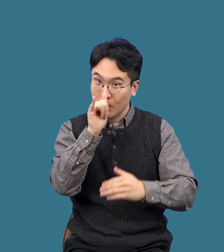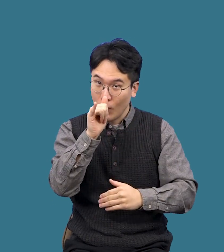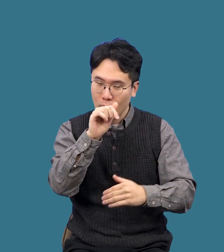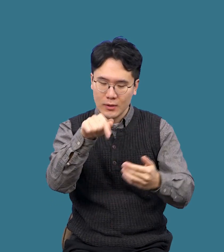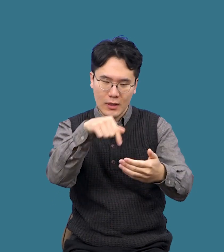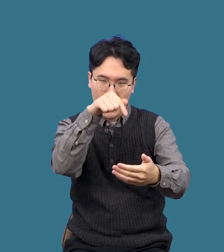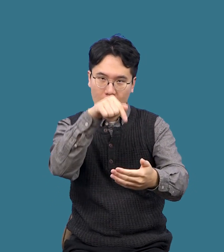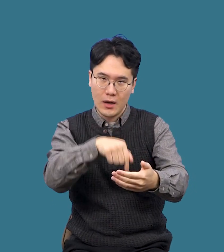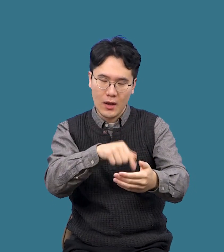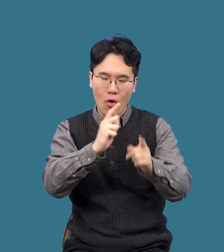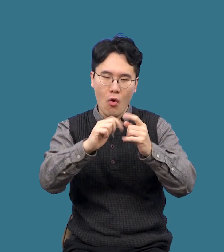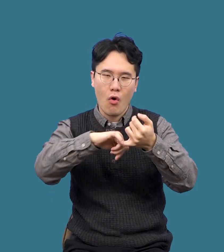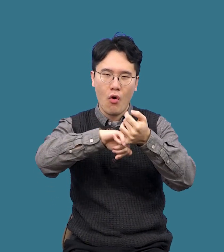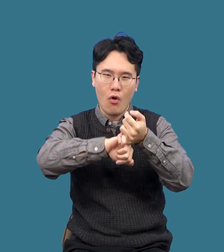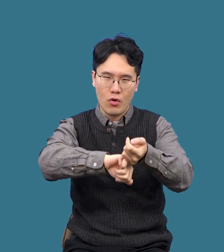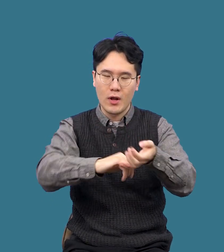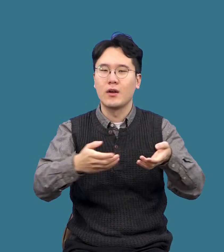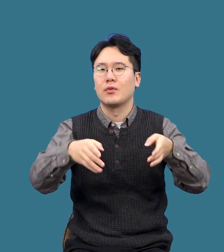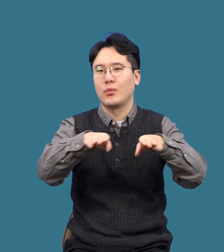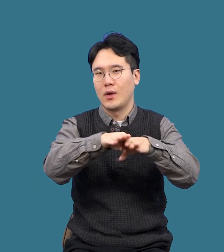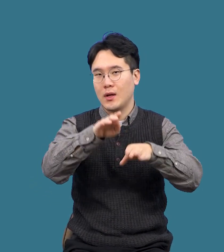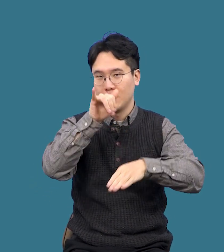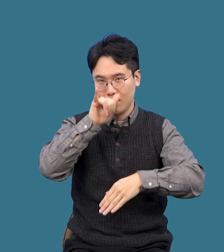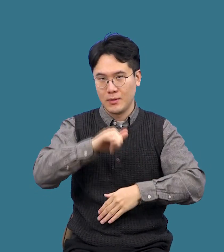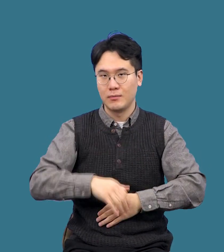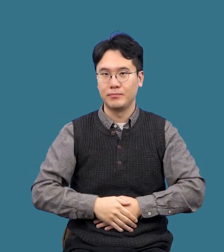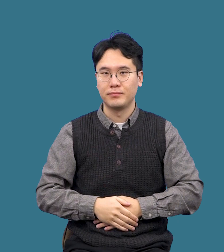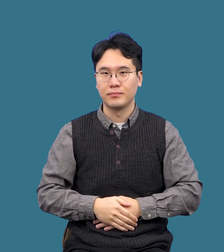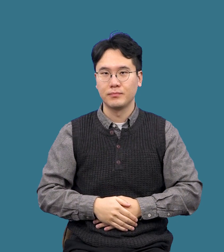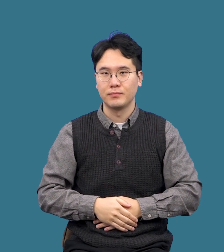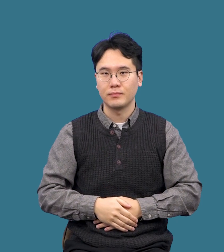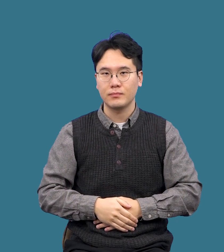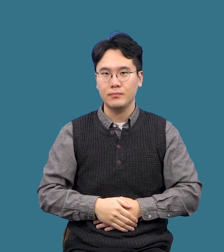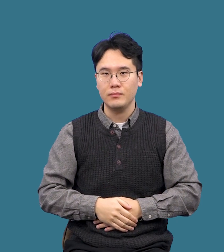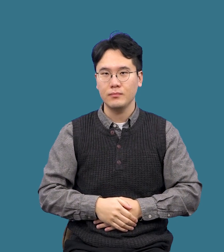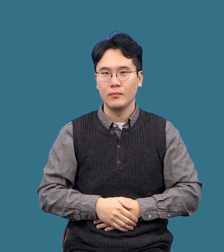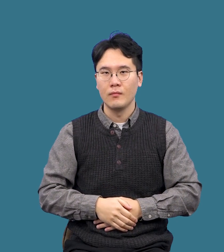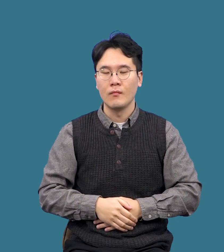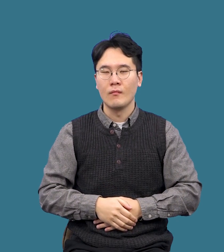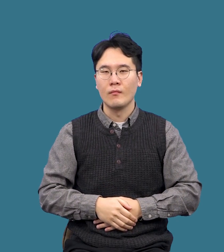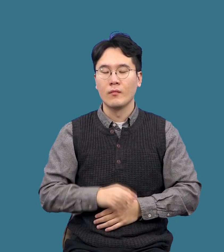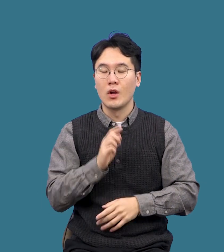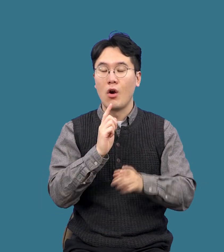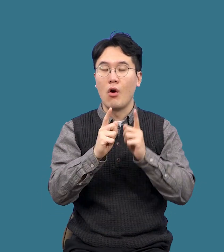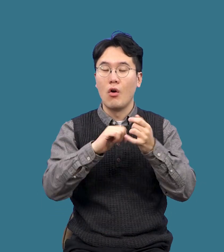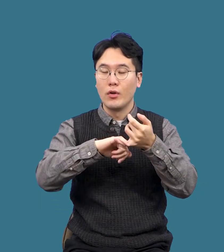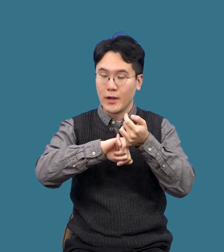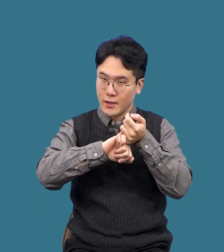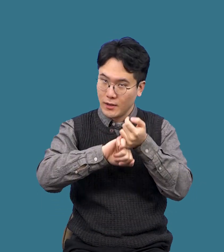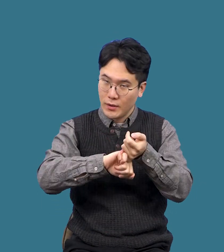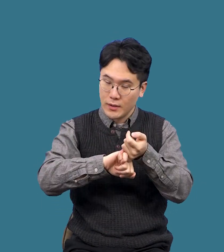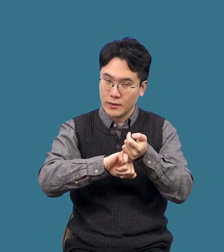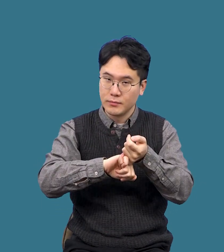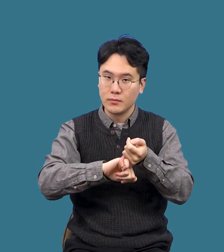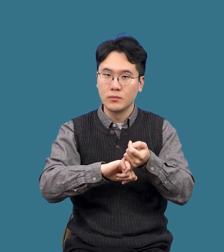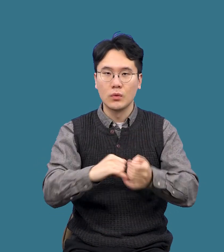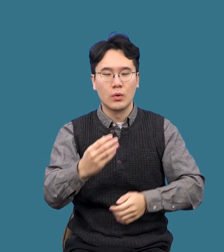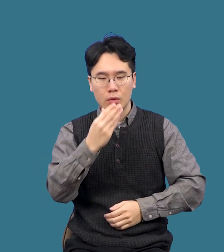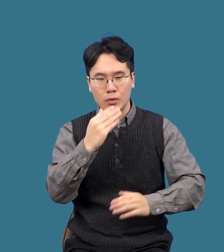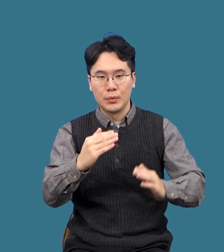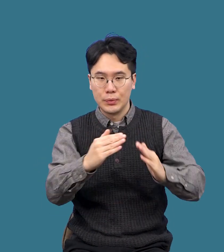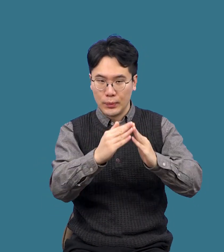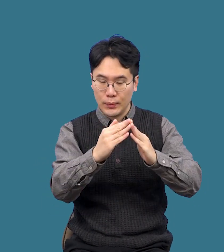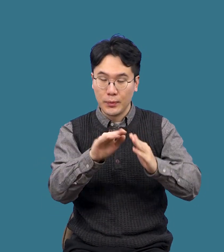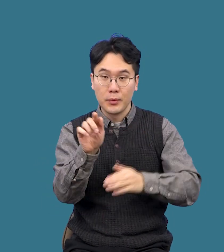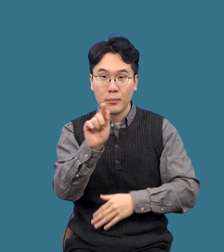언약궤가 있습니다. 자, 이 회막이나 언약궤는 언제나 하나님이